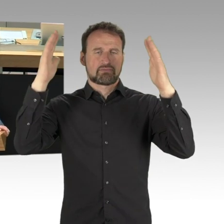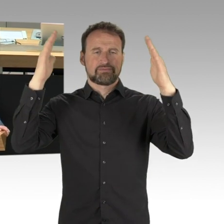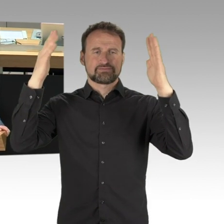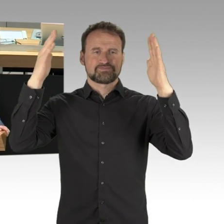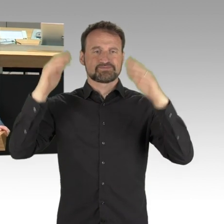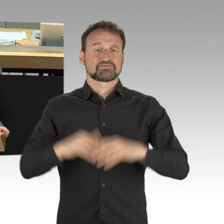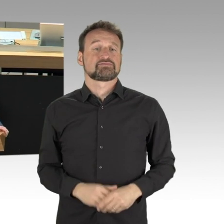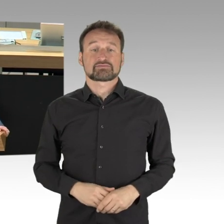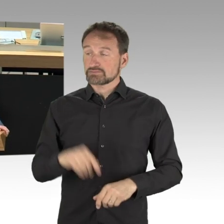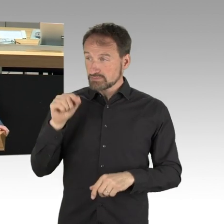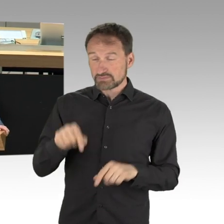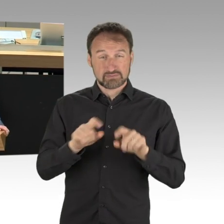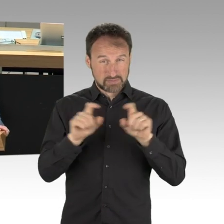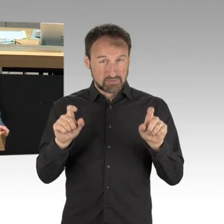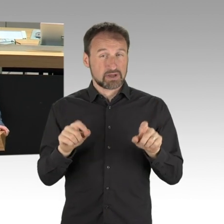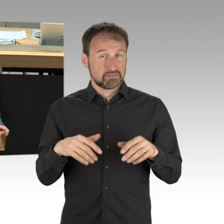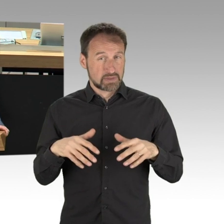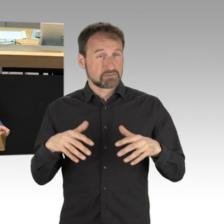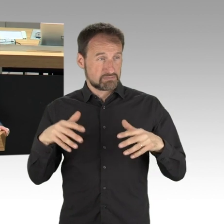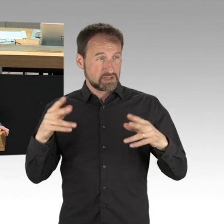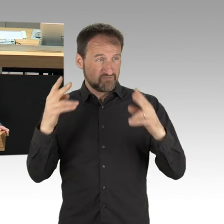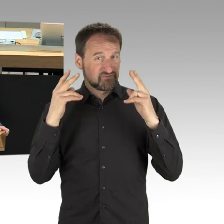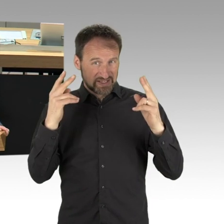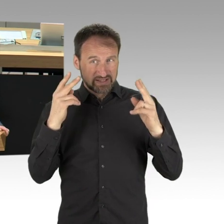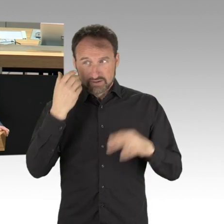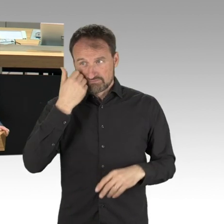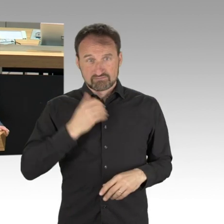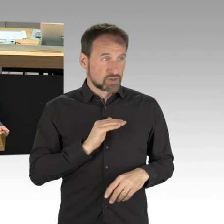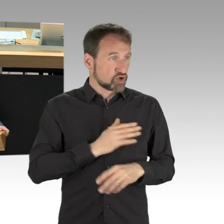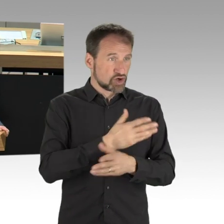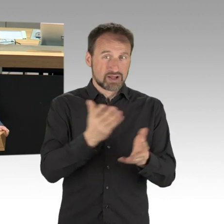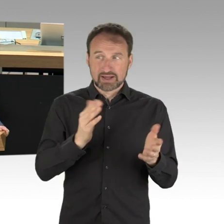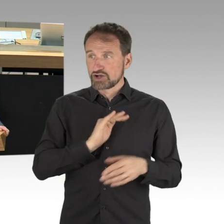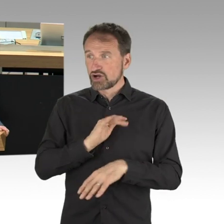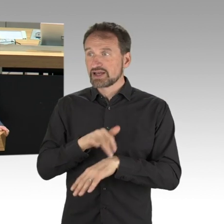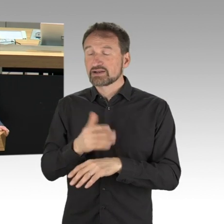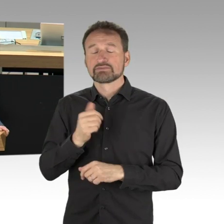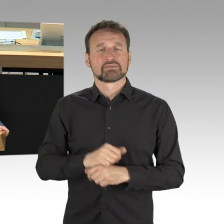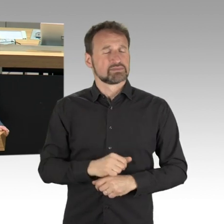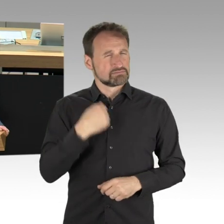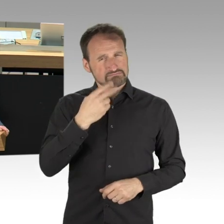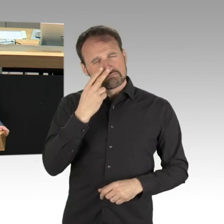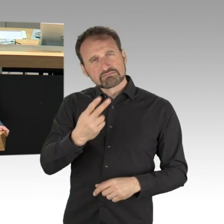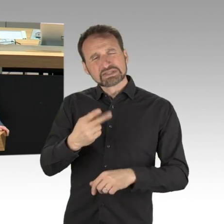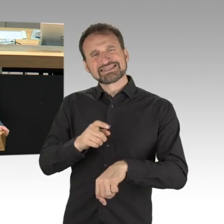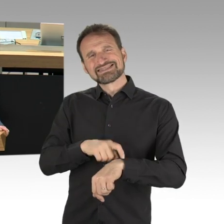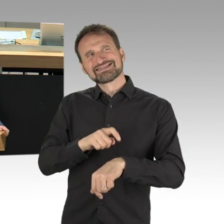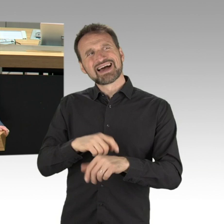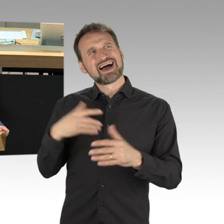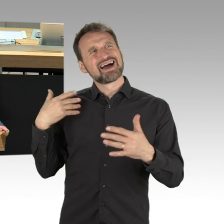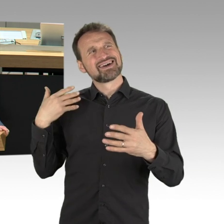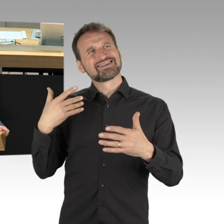im Auge haben, dass uns jetzt nach und nach die letzten Zeitzeugen der